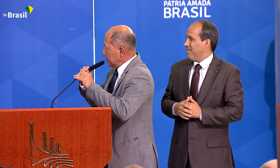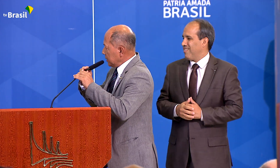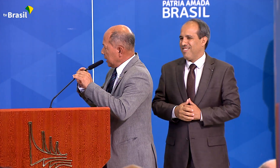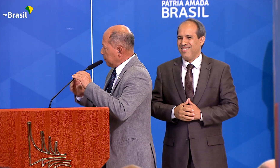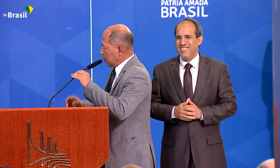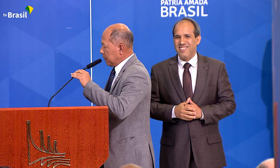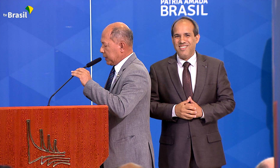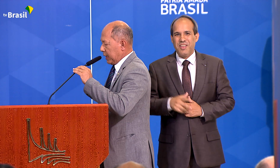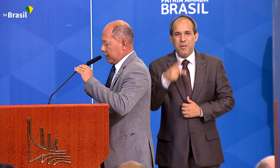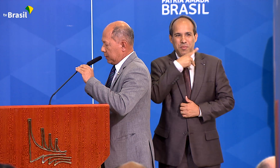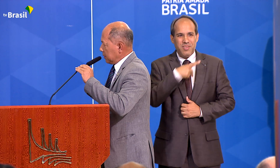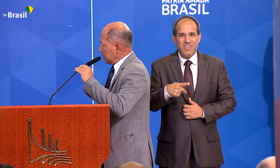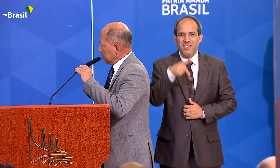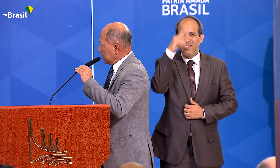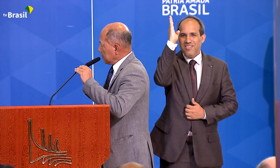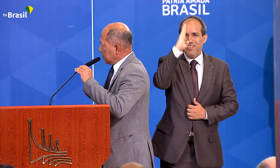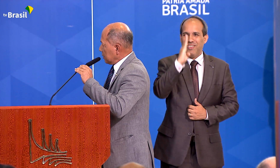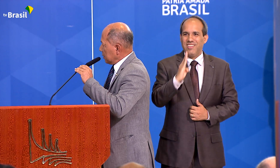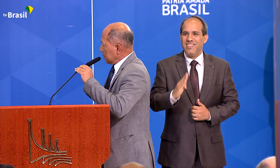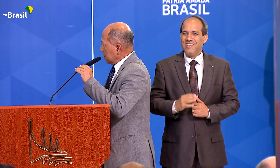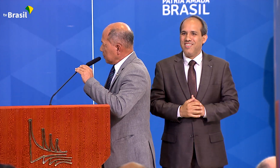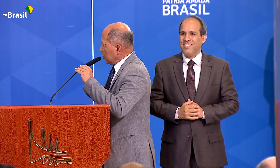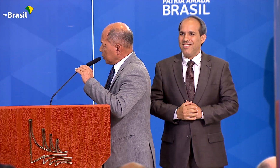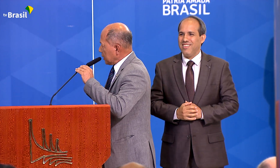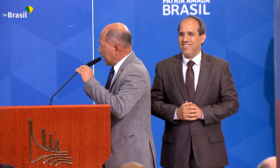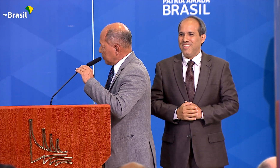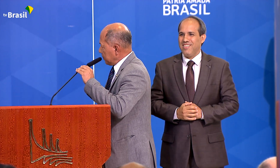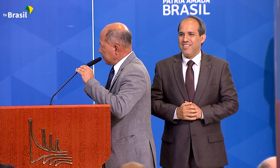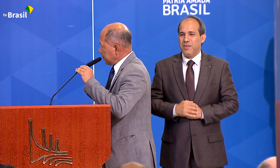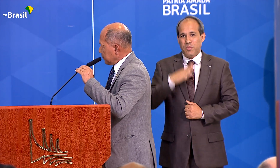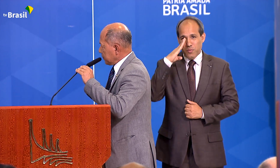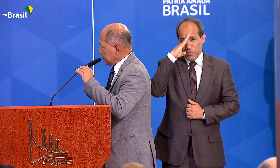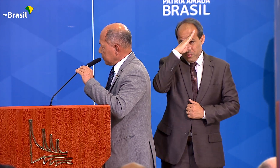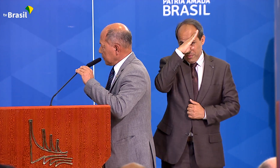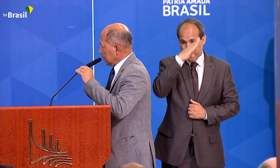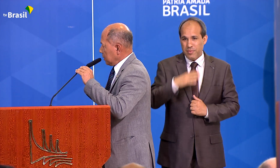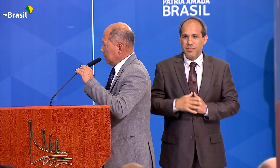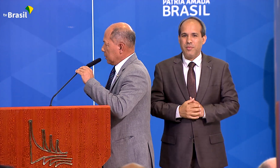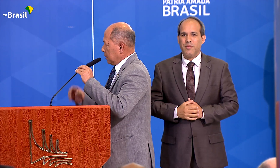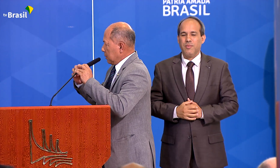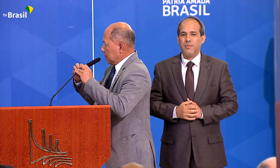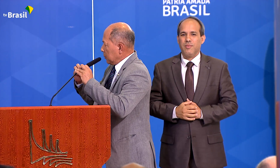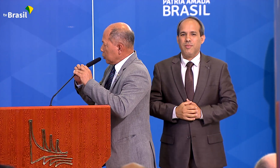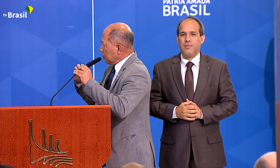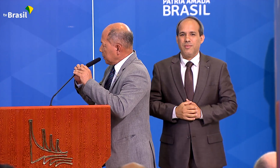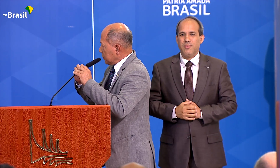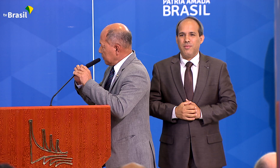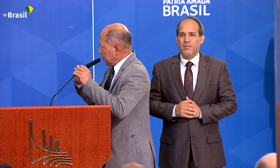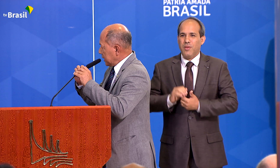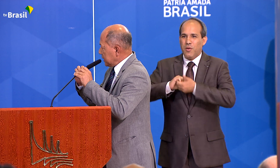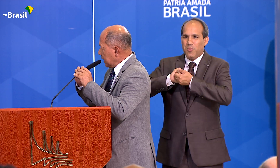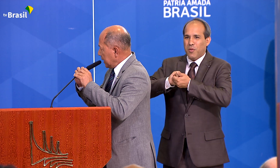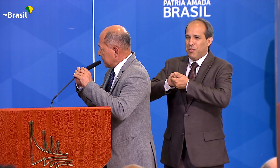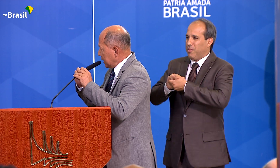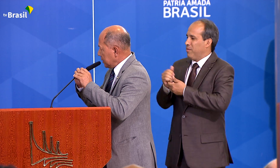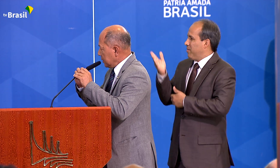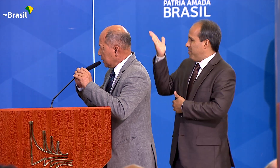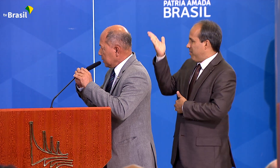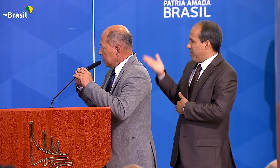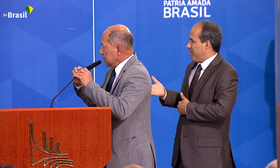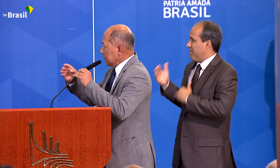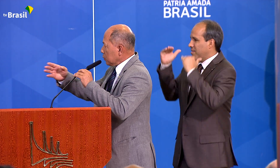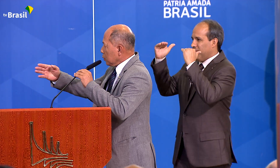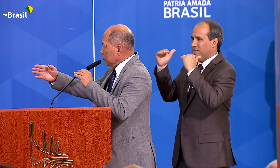o Presidente da República o bolsonaro os meus cumprimentos a vossa